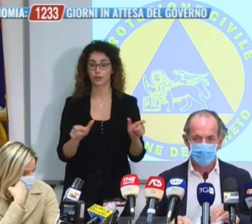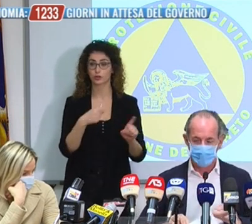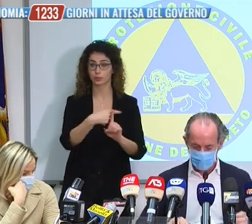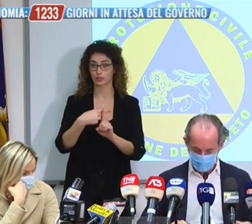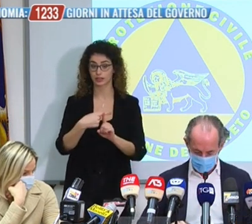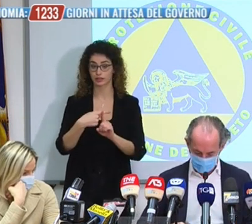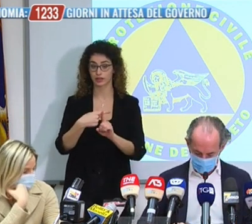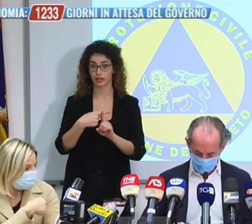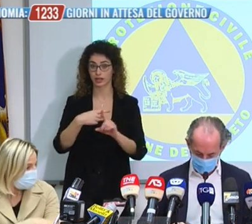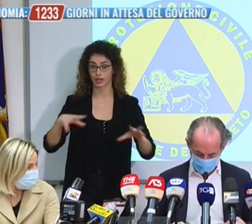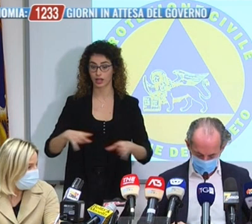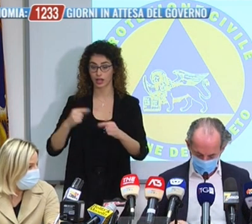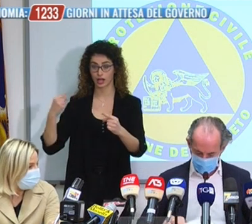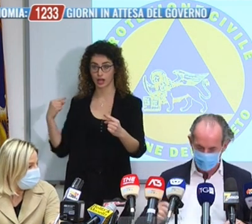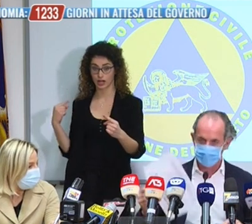dall'inizio